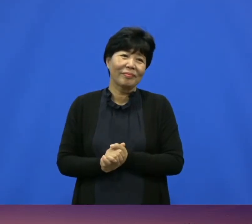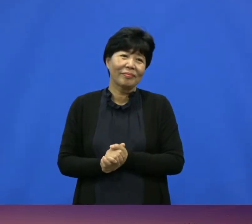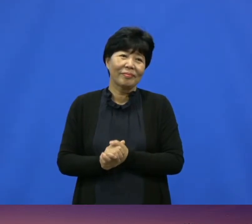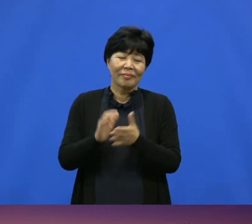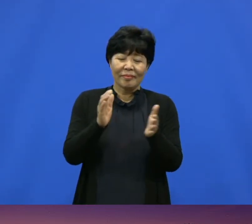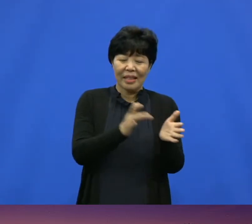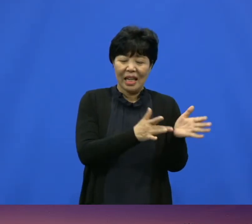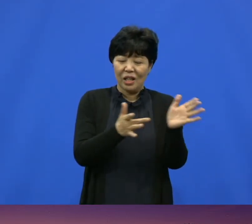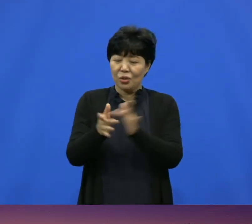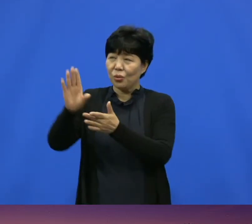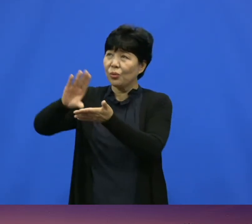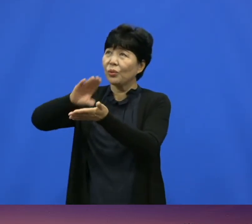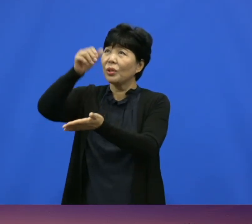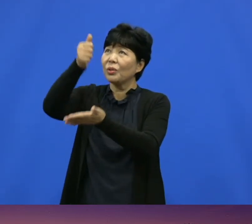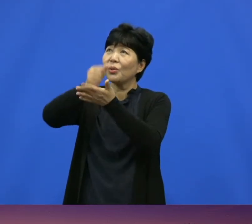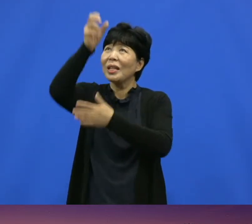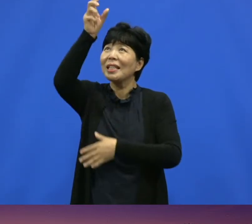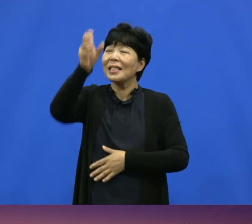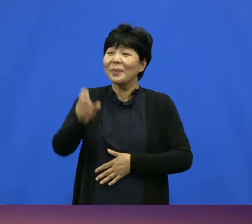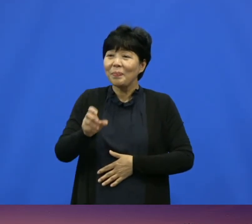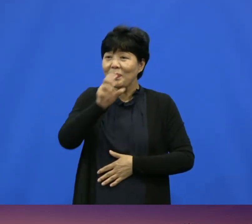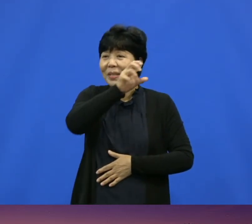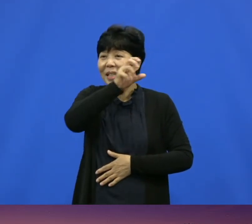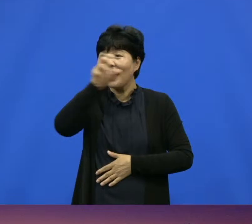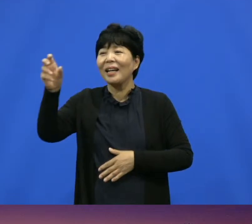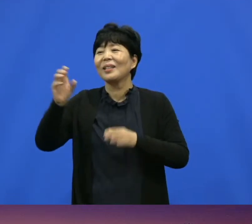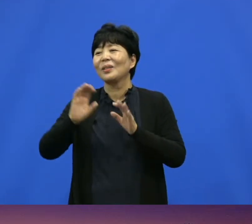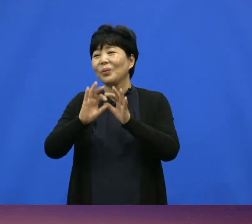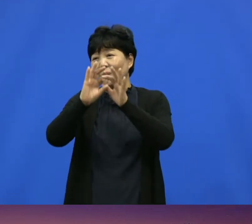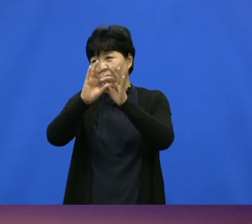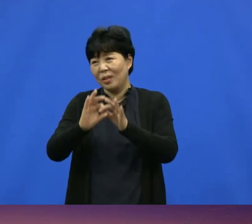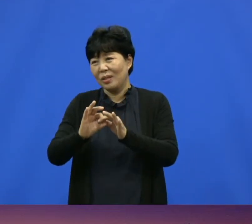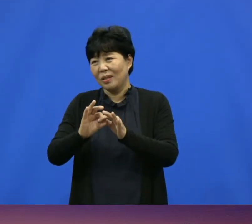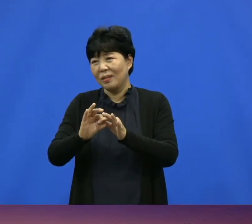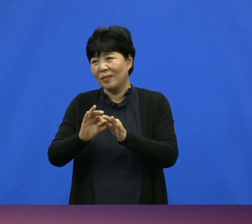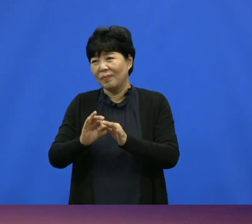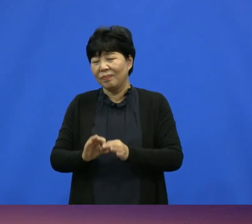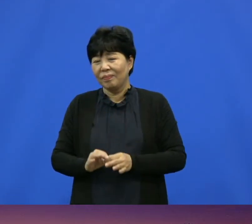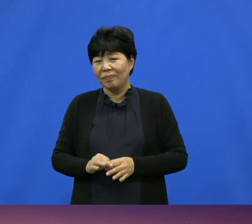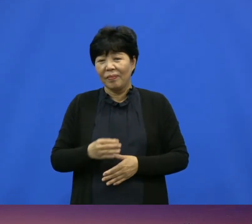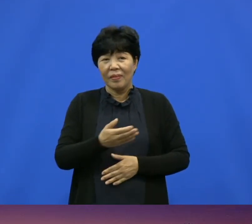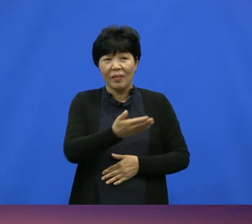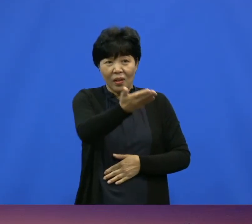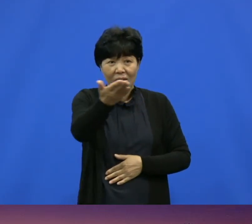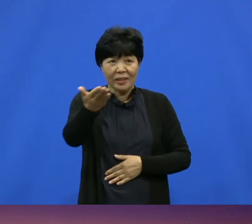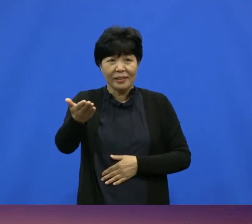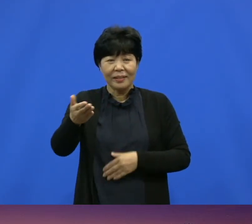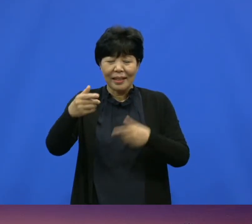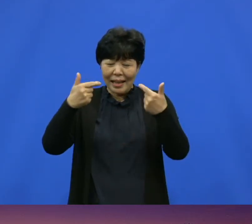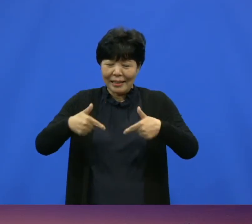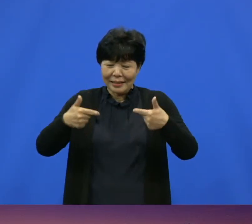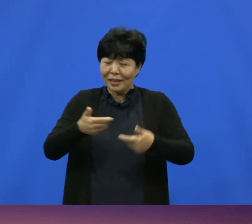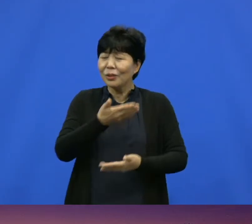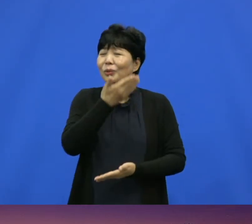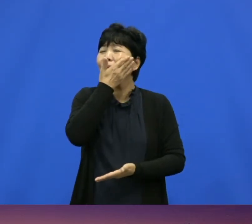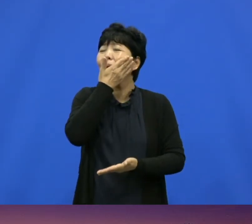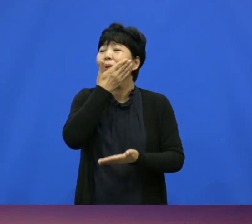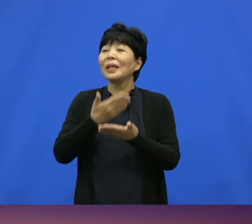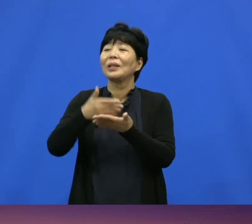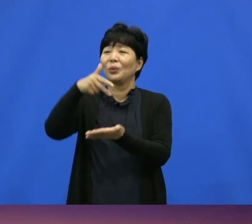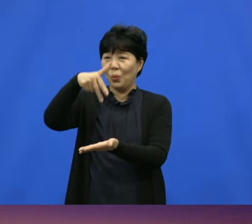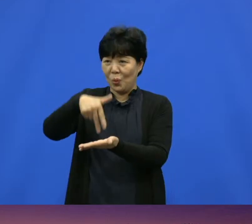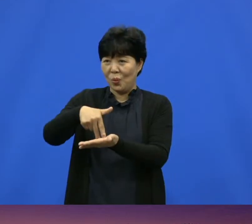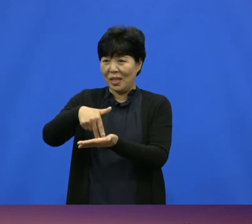예수 그리스도의 십자가 안에서 우리를 받아들여 주시는 그 주님은 너는 언제나 나에게 소중해. 너는 가치가 있어. 너는